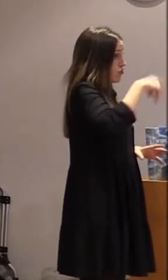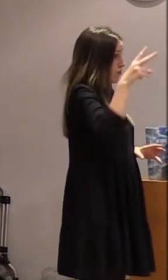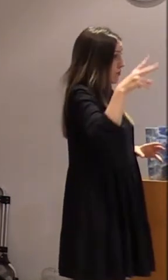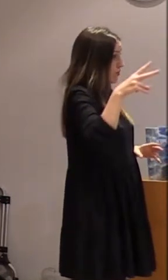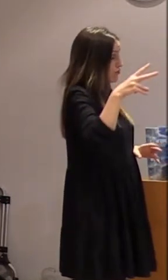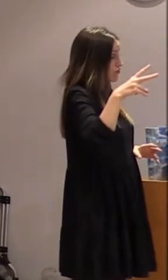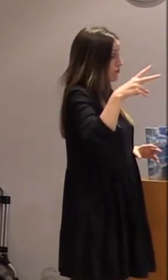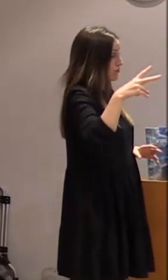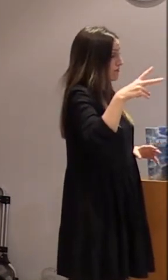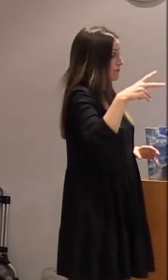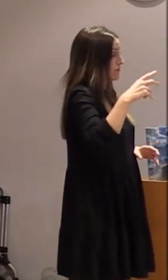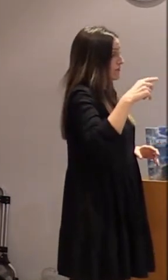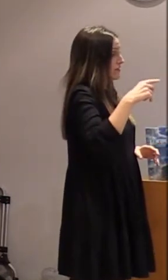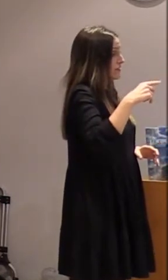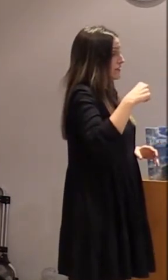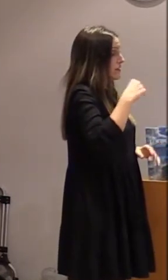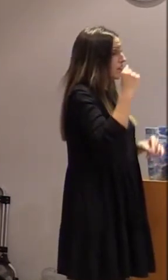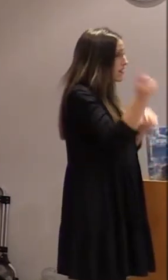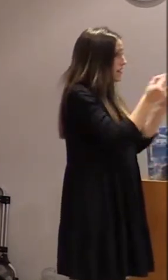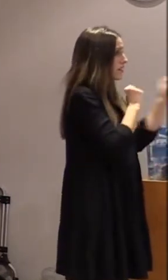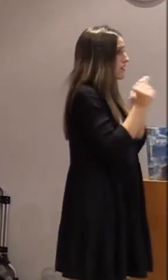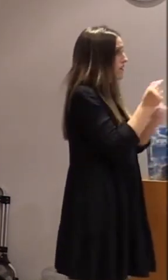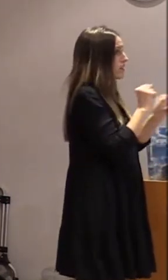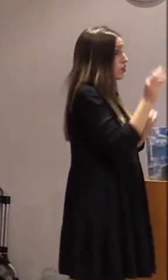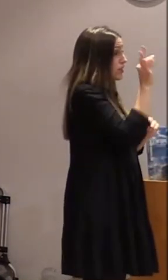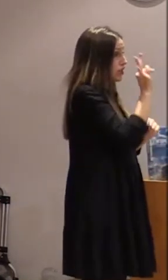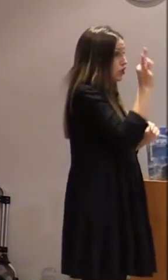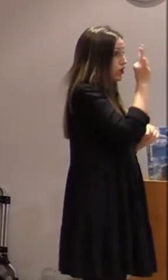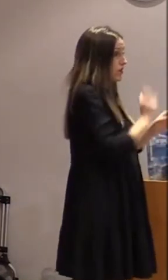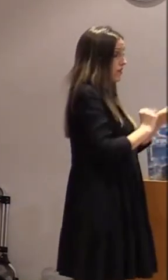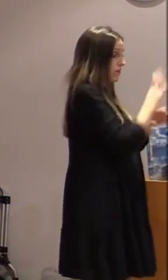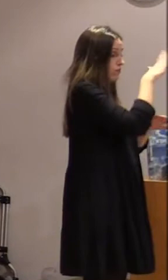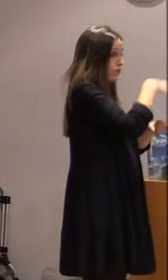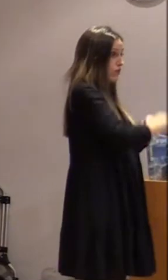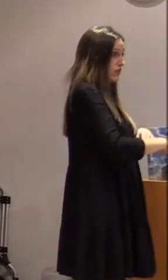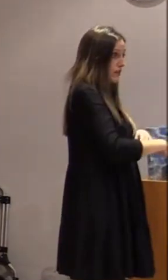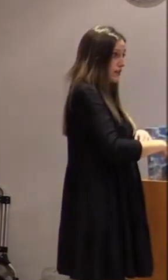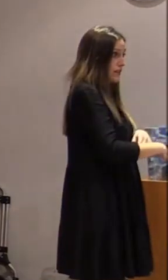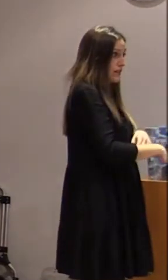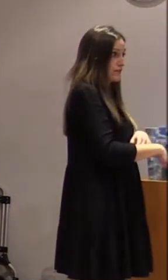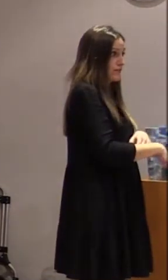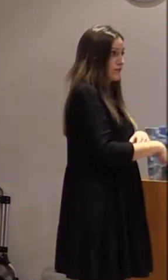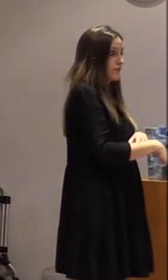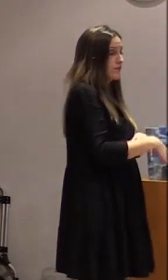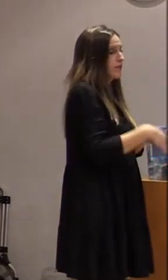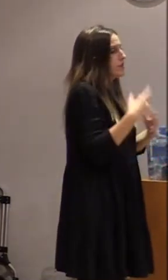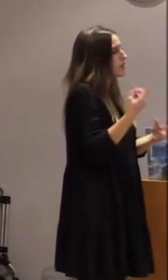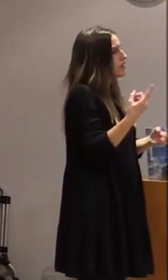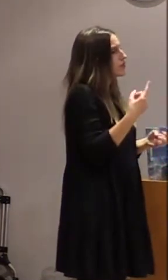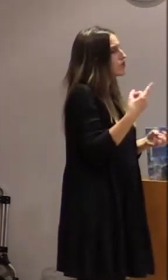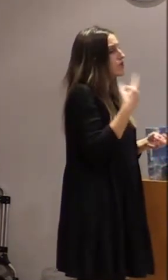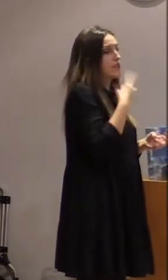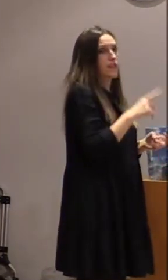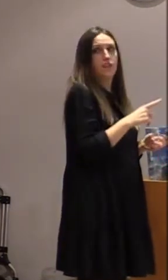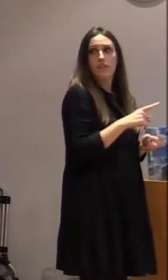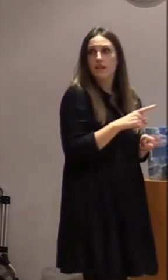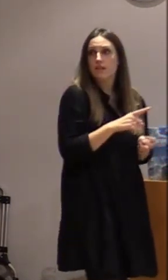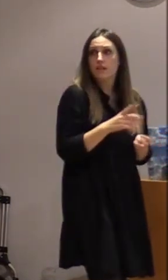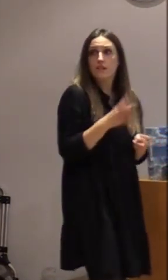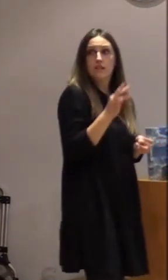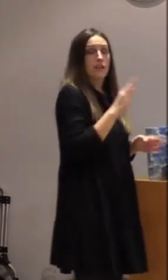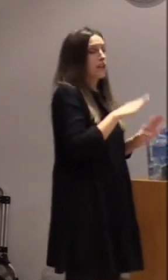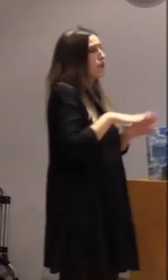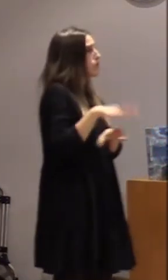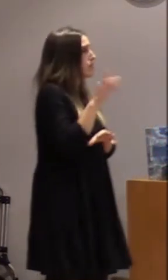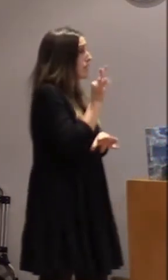nacionalidad, rebatieron la teoría volcánica de Munch, Y ellos lo que han postulado, y es la última teoría